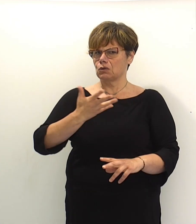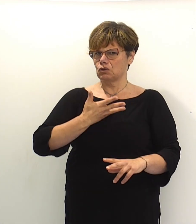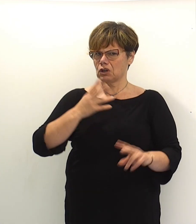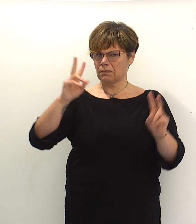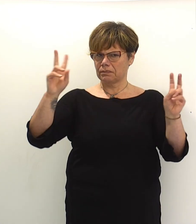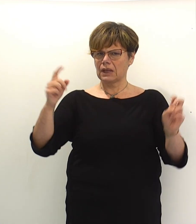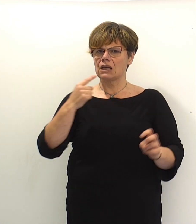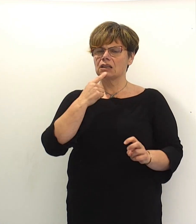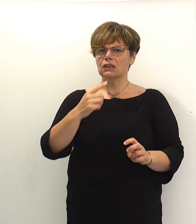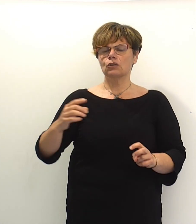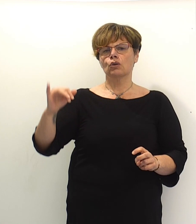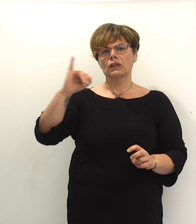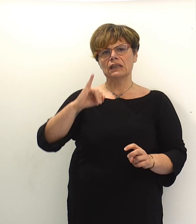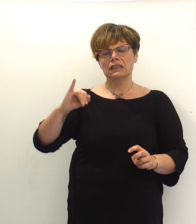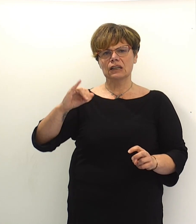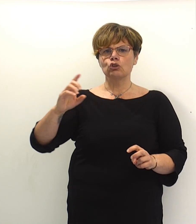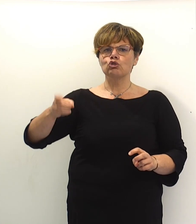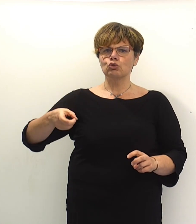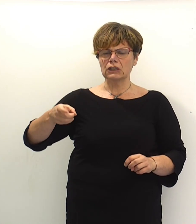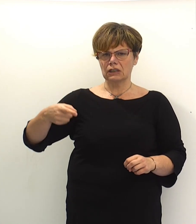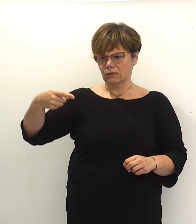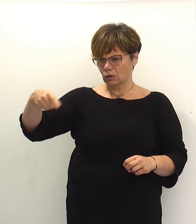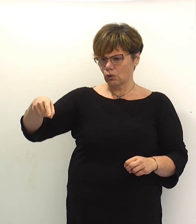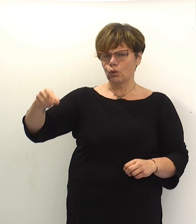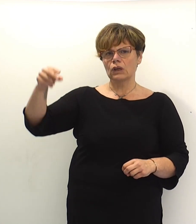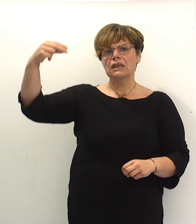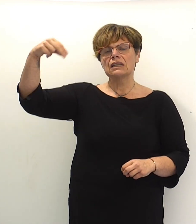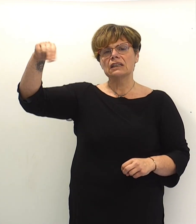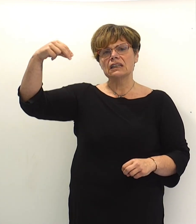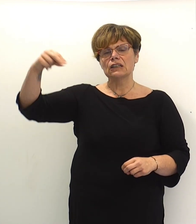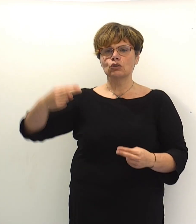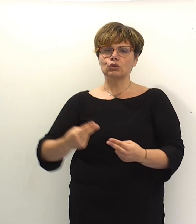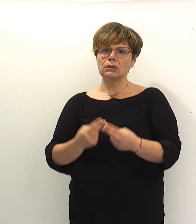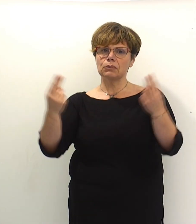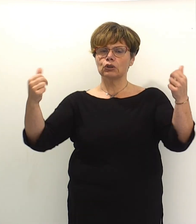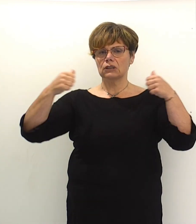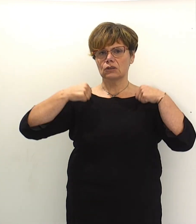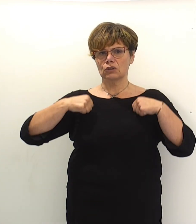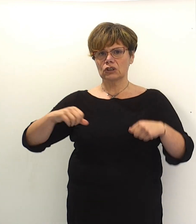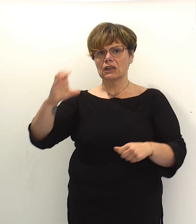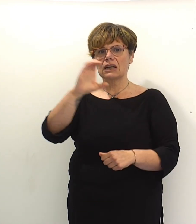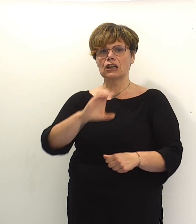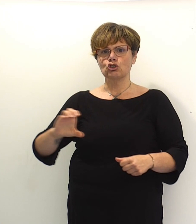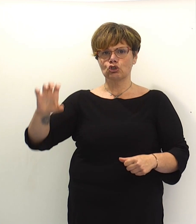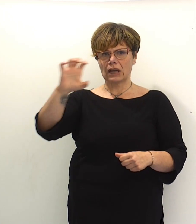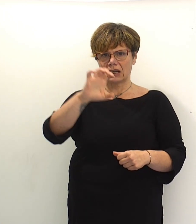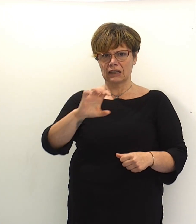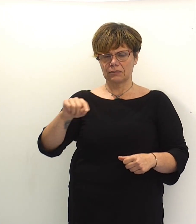Italo Giulivo, direttore della Protezione Civile